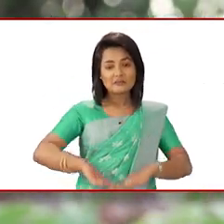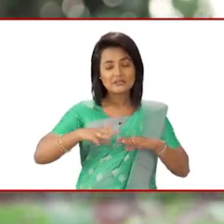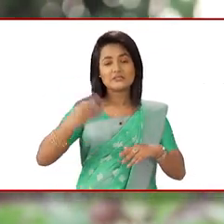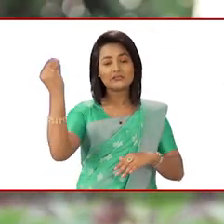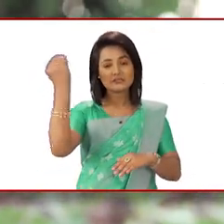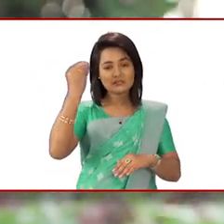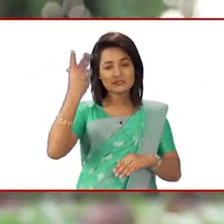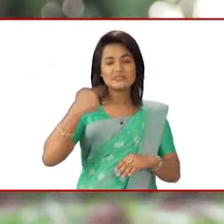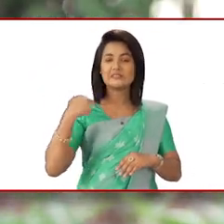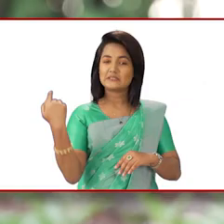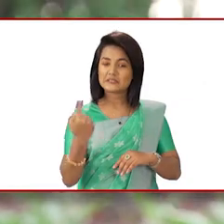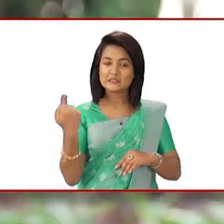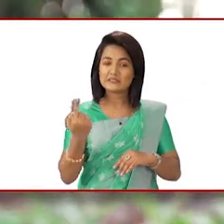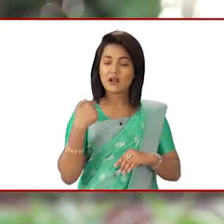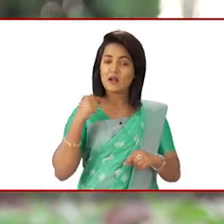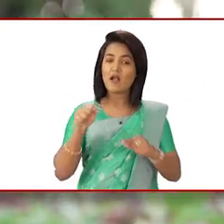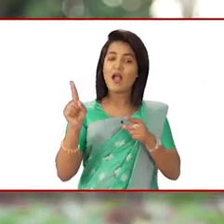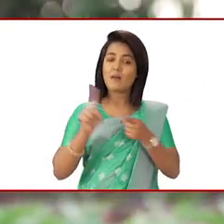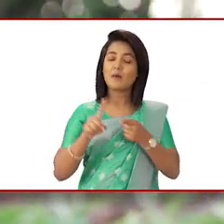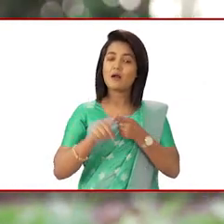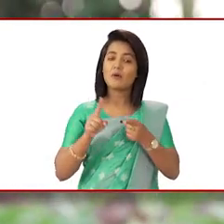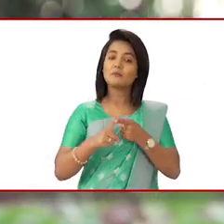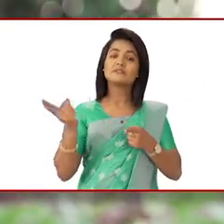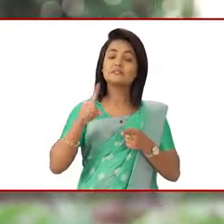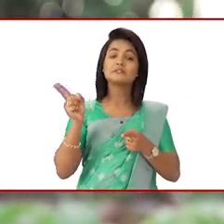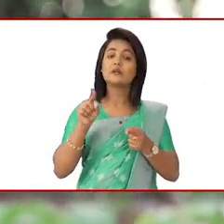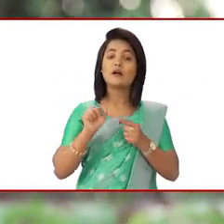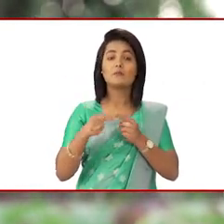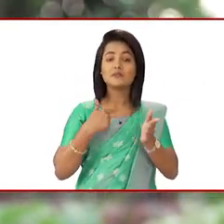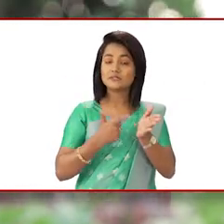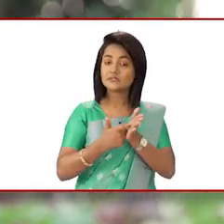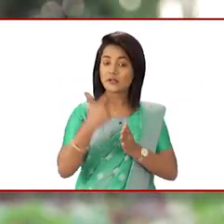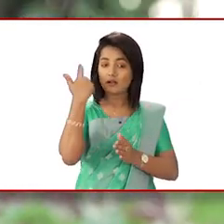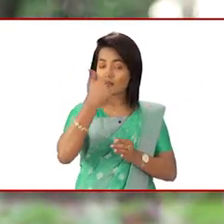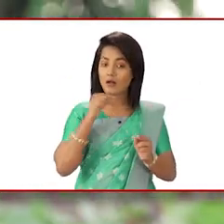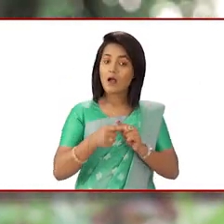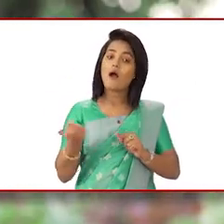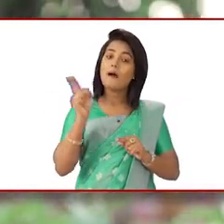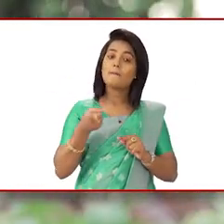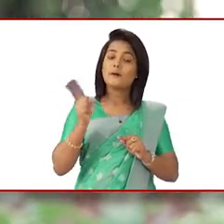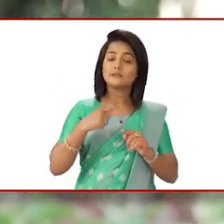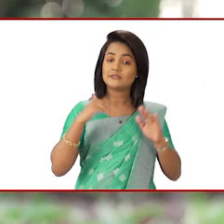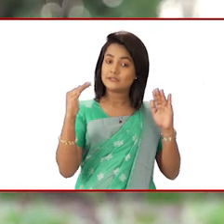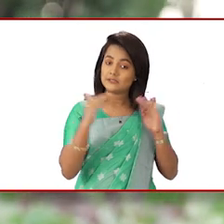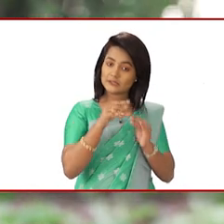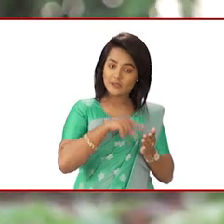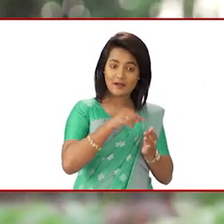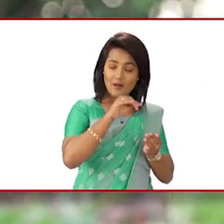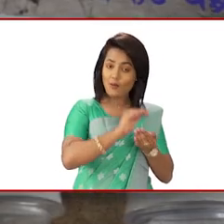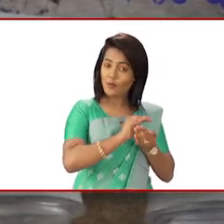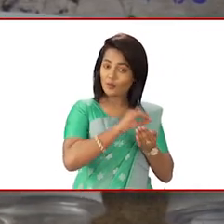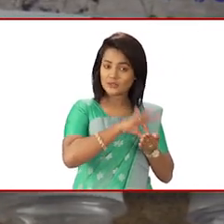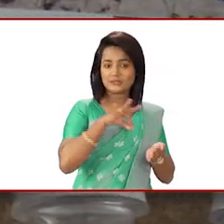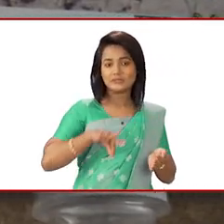ঝড়ে সবসময় পড়ি, দুর্যোগের মোকাবেলা করে আমরা টিকে আছি কিষানি, তা আমরা যেন বারবার বাসার থেকে বীজ নিয়ে আমরা রোপণ করতে